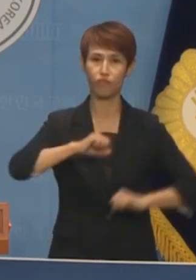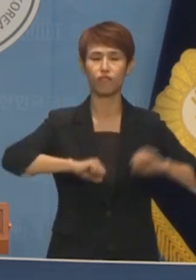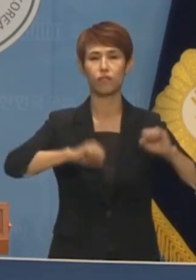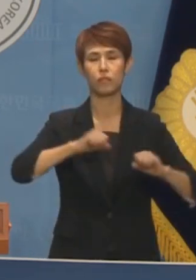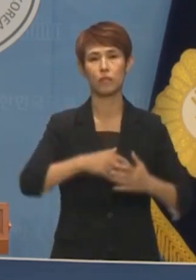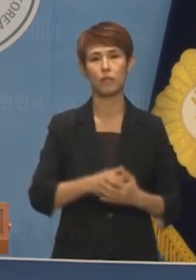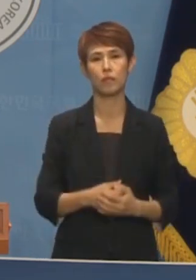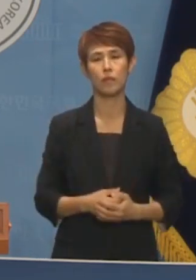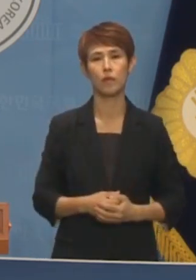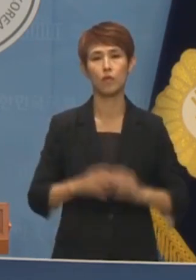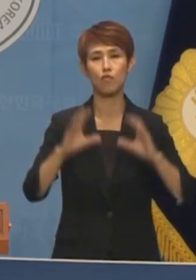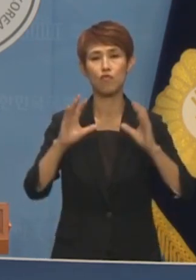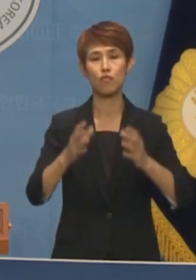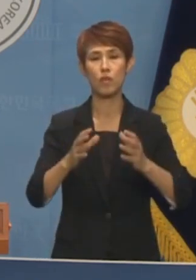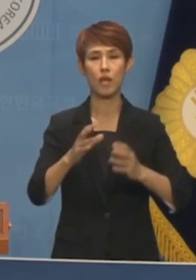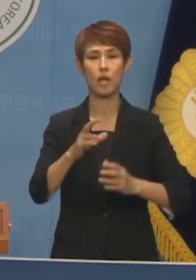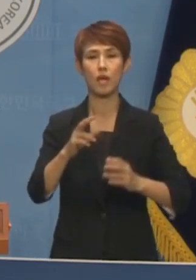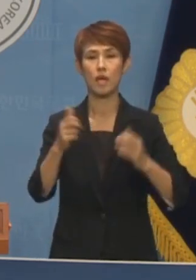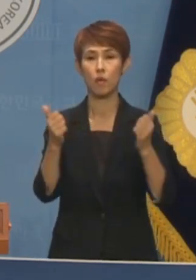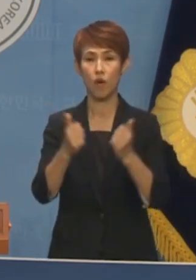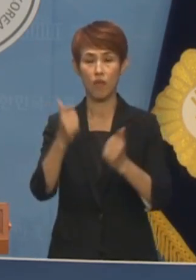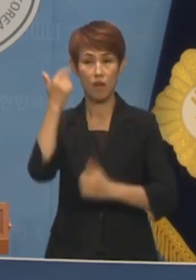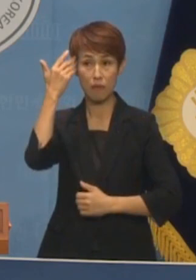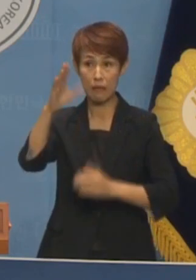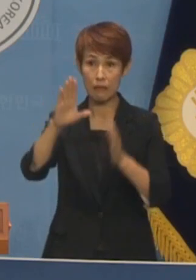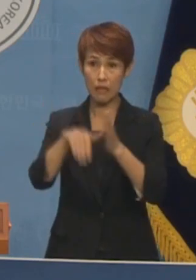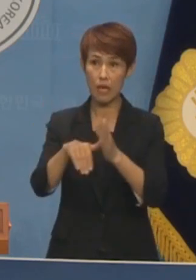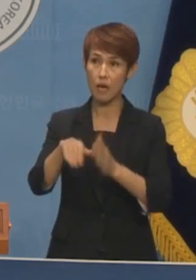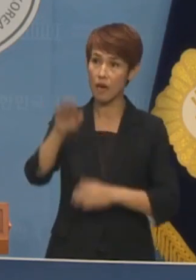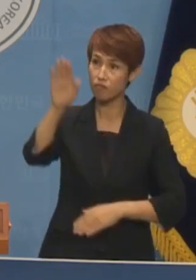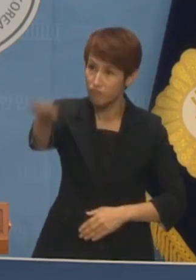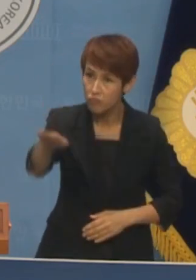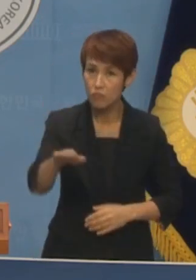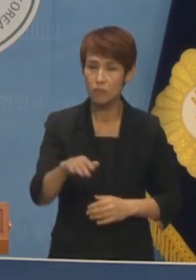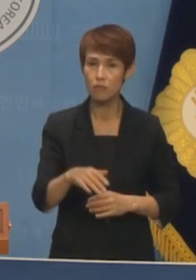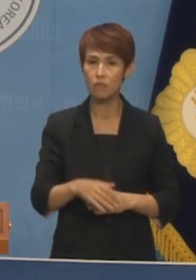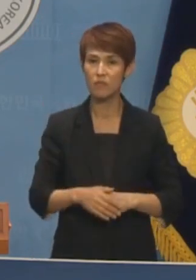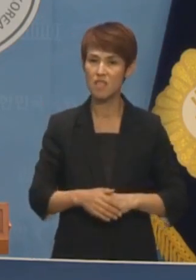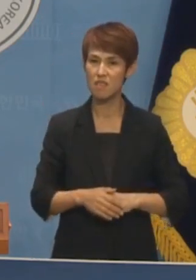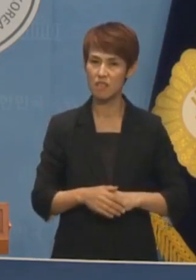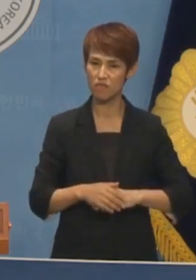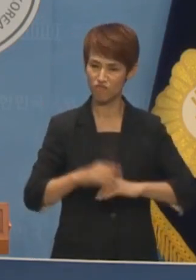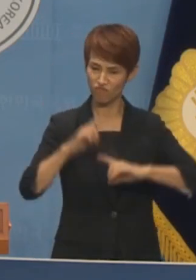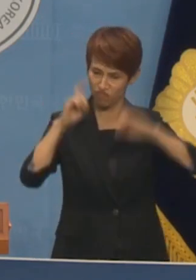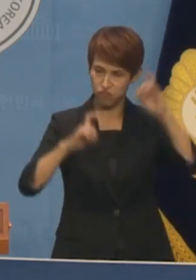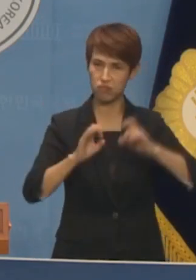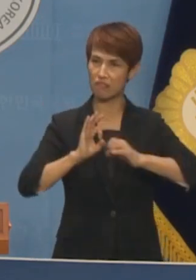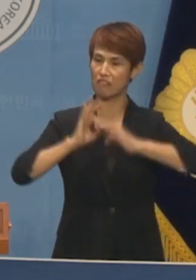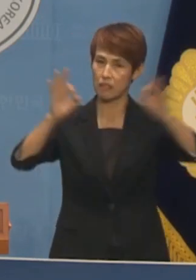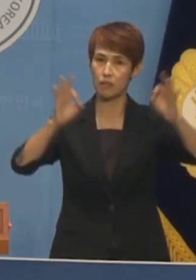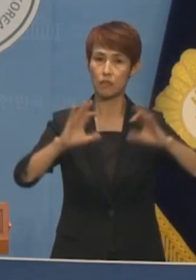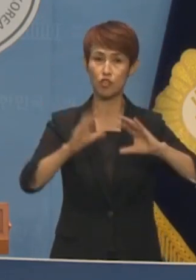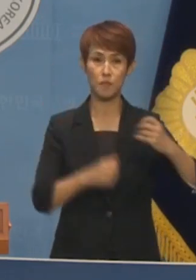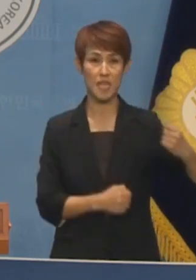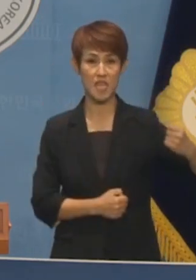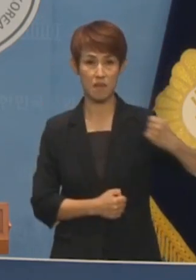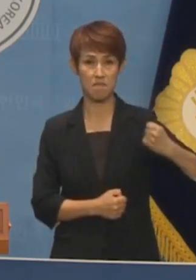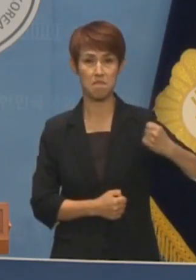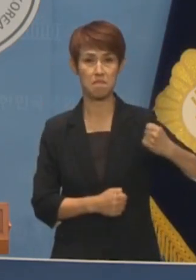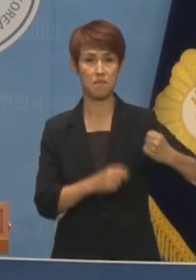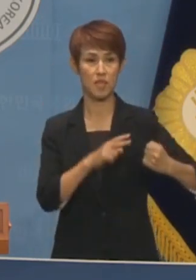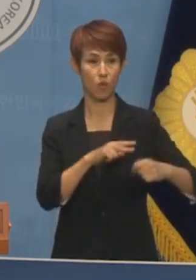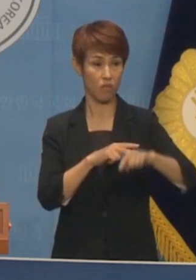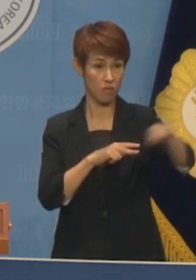국회의원의 질의 중간에 끼어들고 고압적 답변으로 국민의힘 의원들